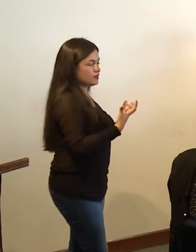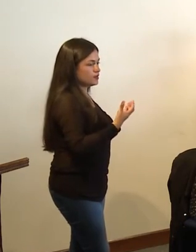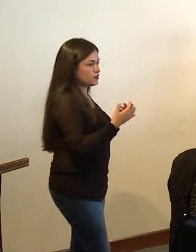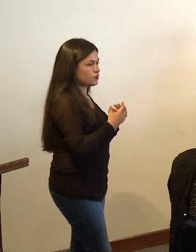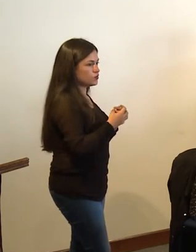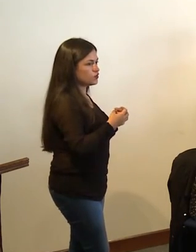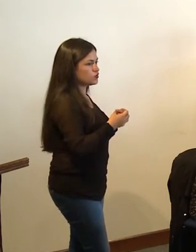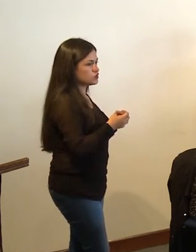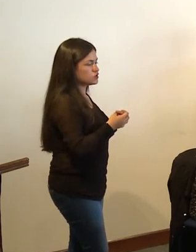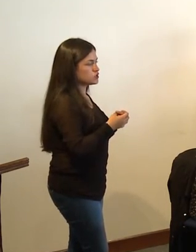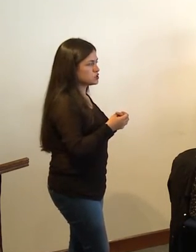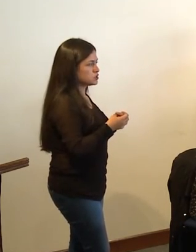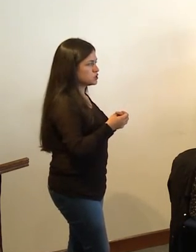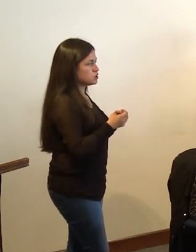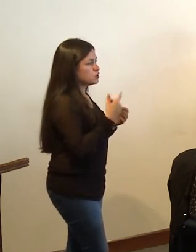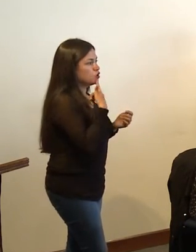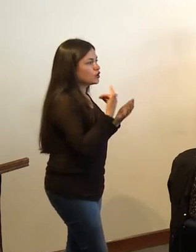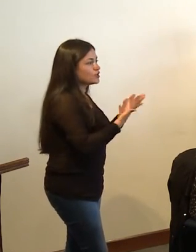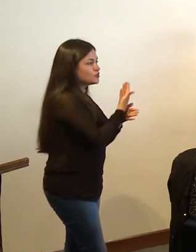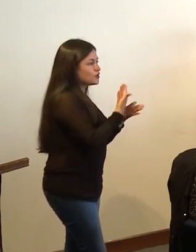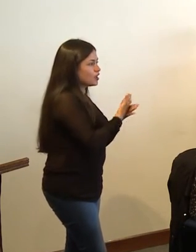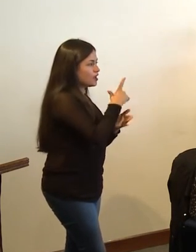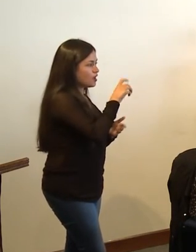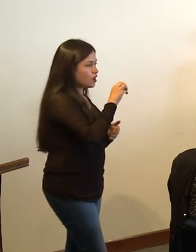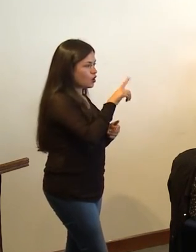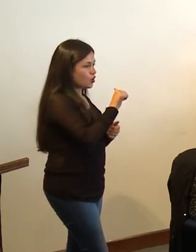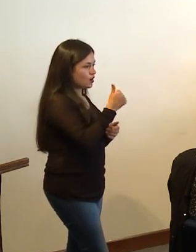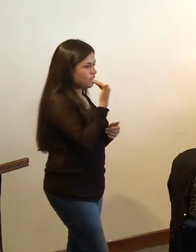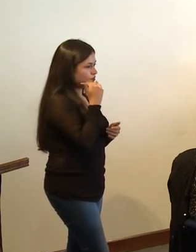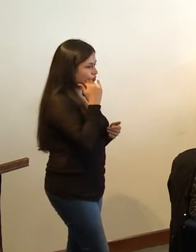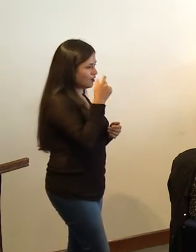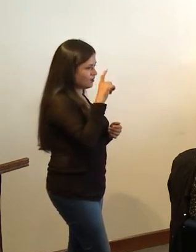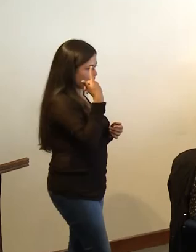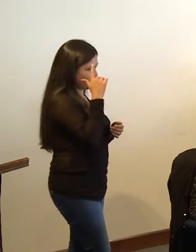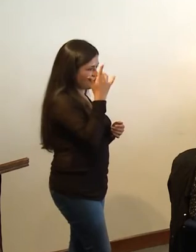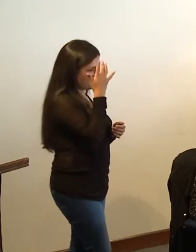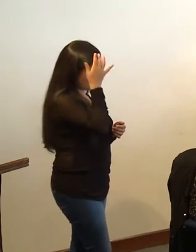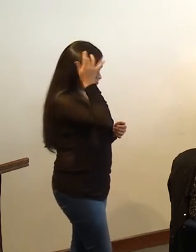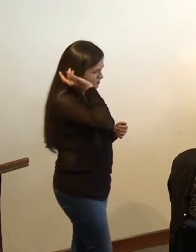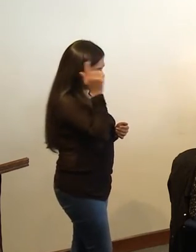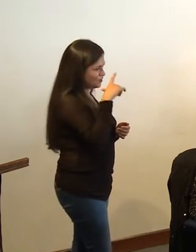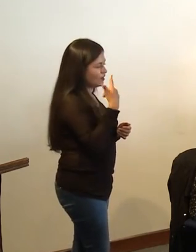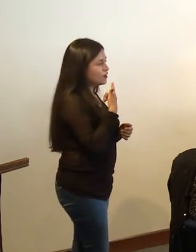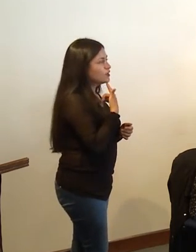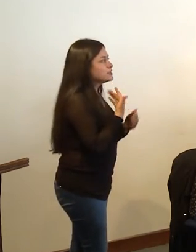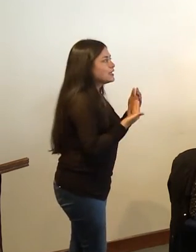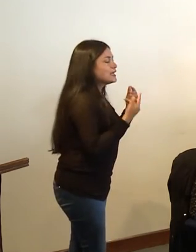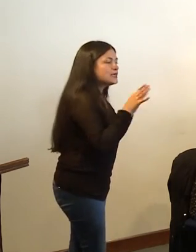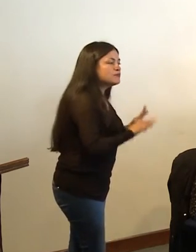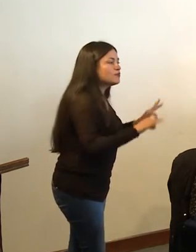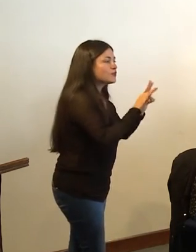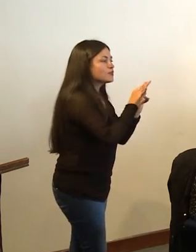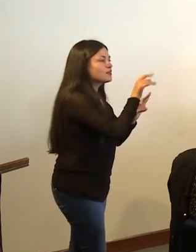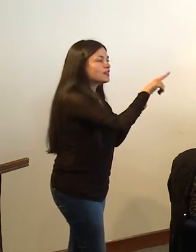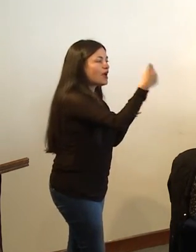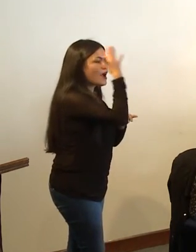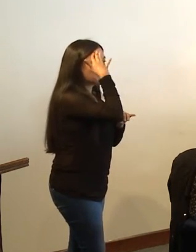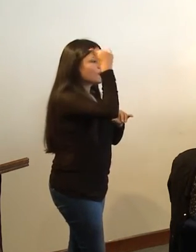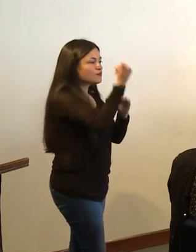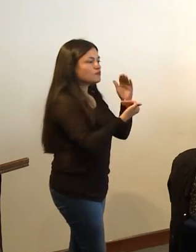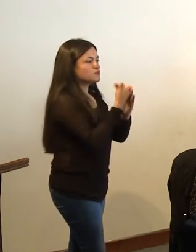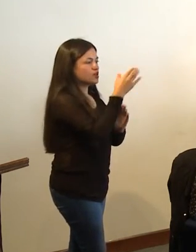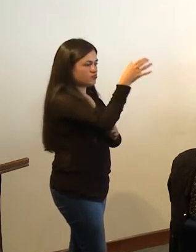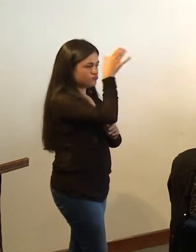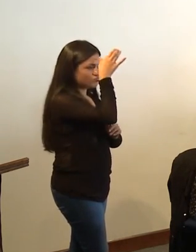nos sugiere Lola, de que empecemos a conceptualizar, a investigar, a